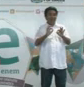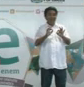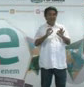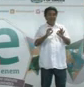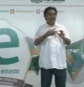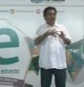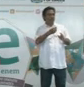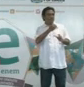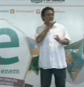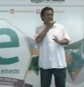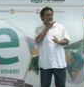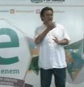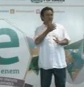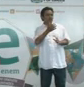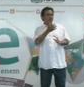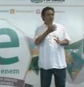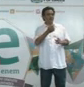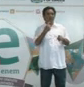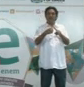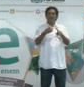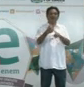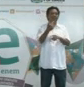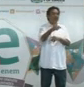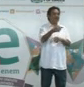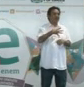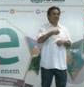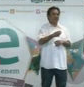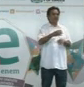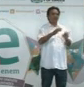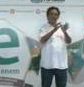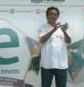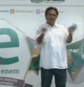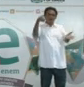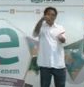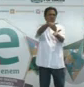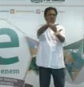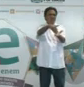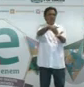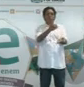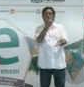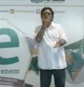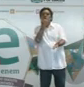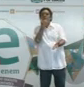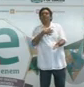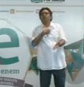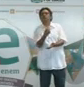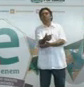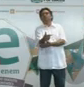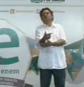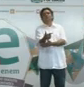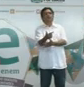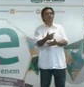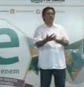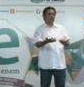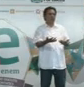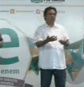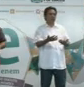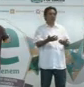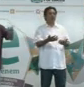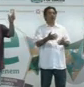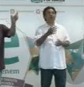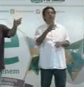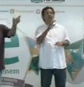a um filho o livro dele? Porque não teve. Tem a frase lá no final: não tive filhos. O que ele diz? De